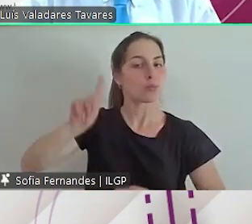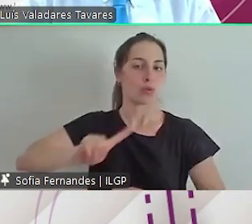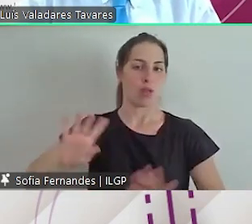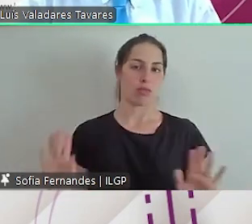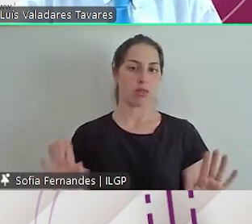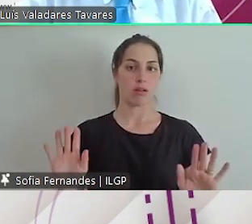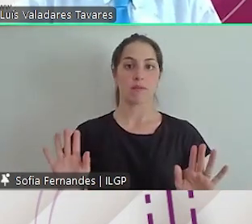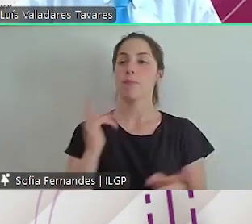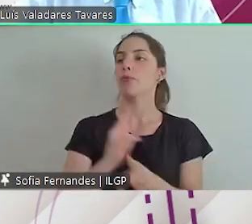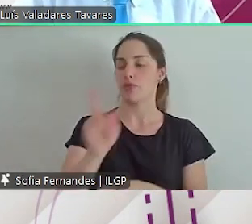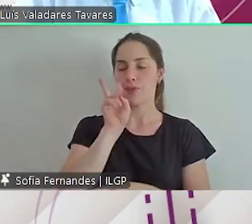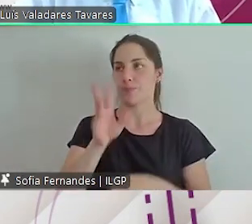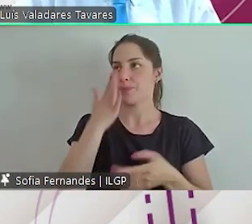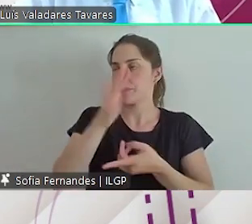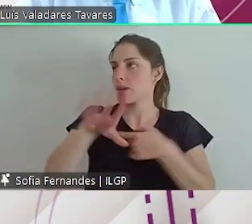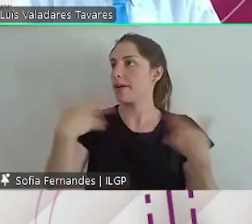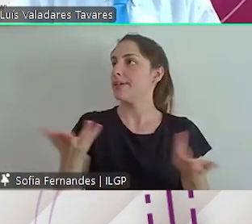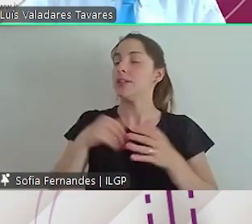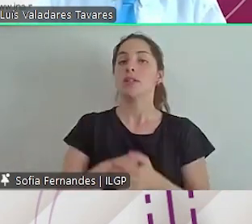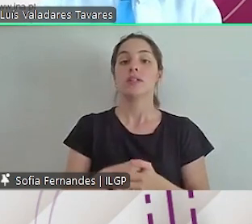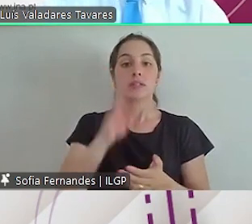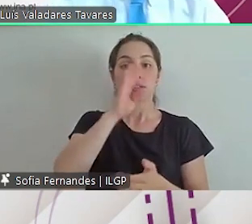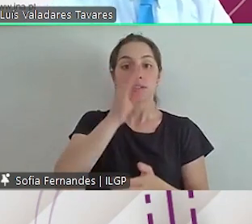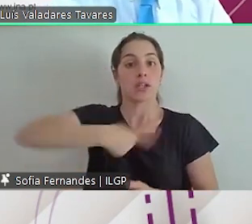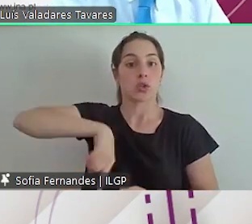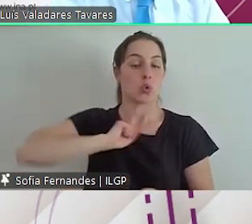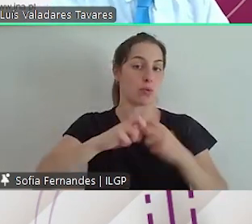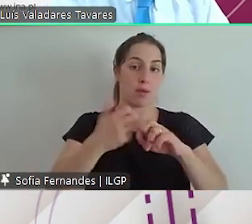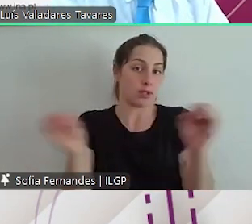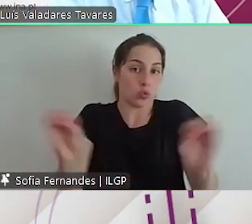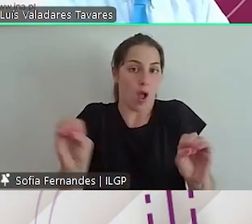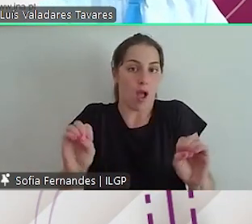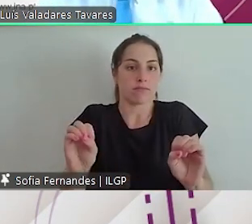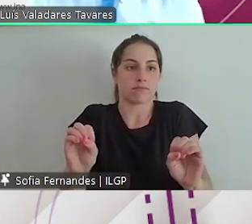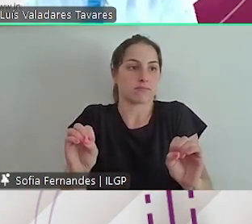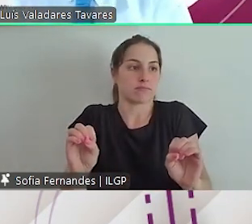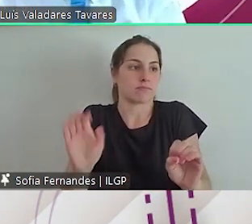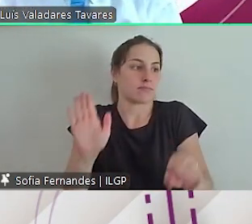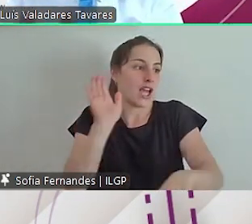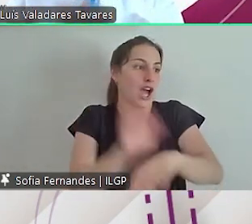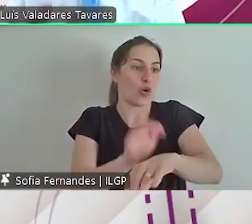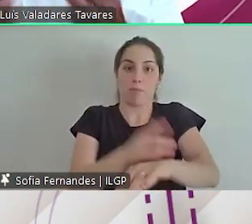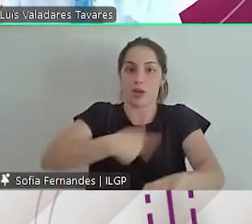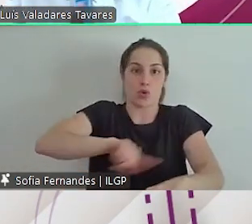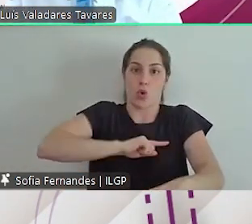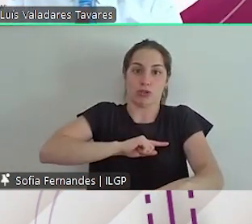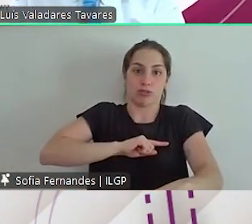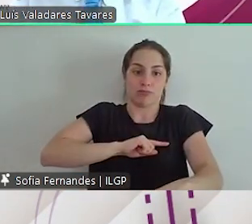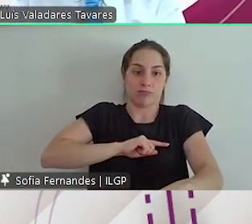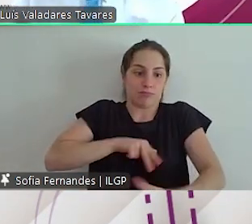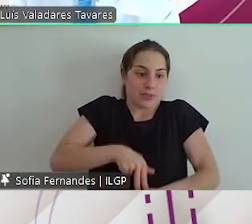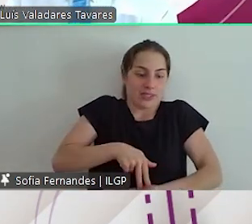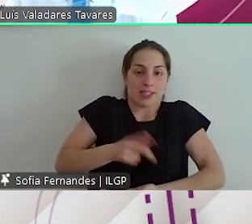Porque reparem, nós se não tivermos problemas, não existimos. Bom, mas temos problemas, vamos admitir esse